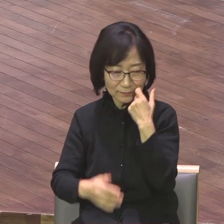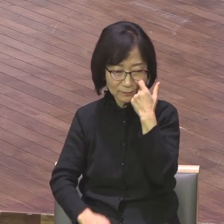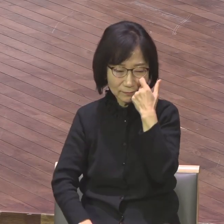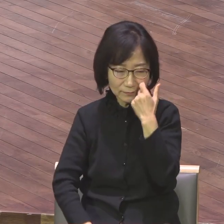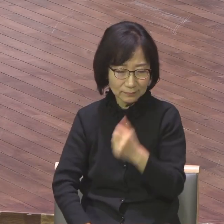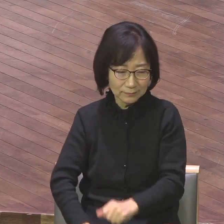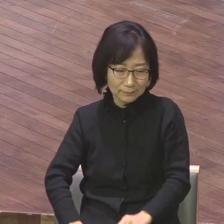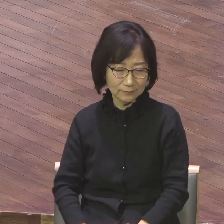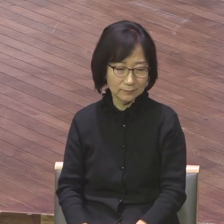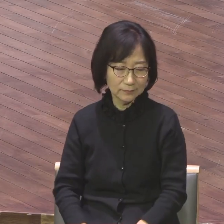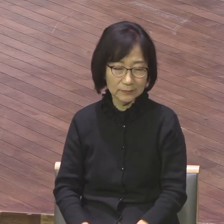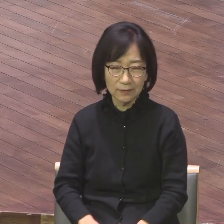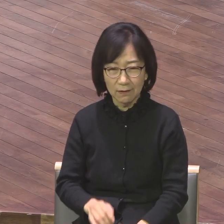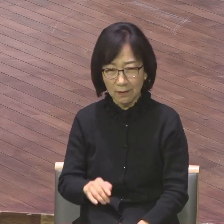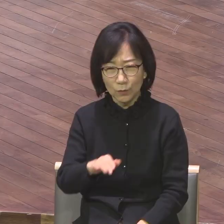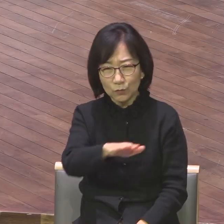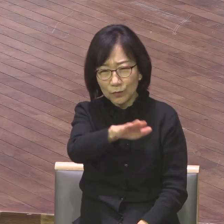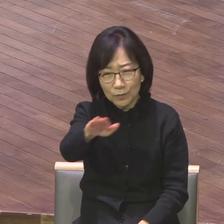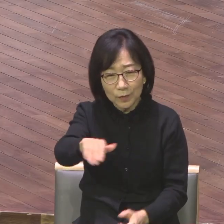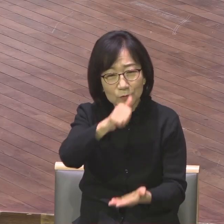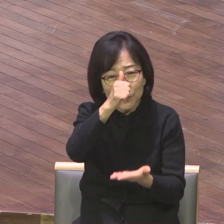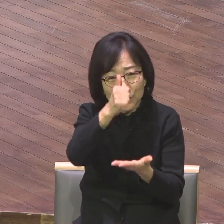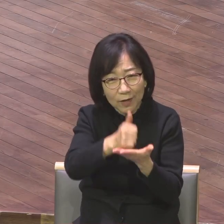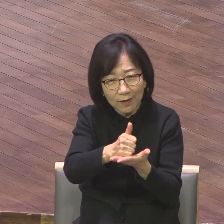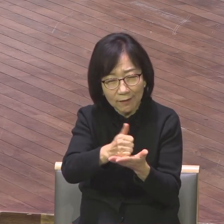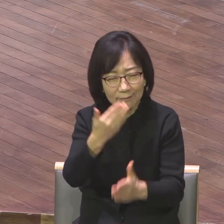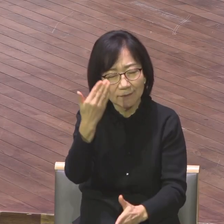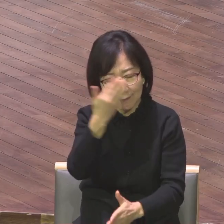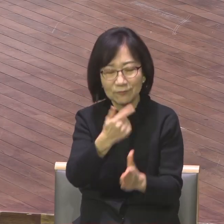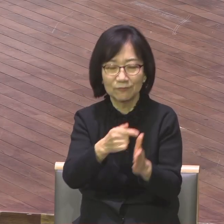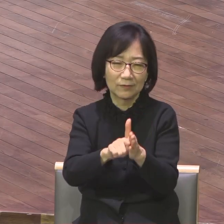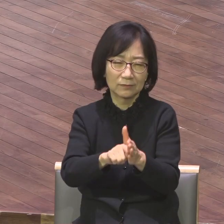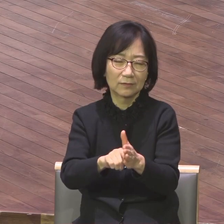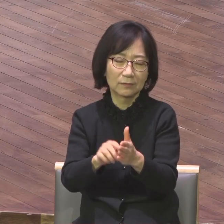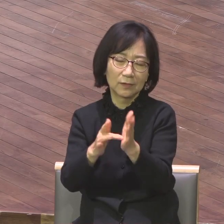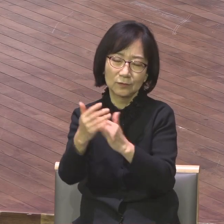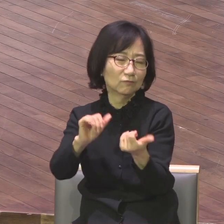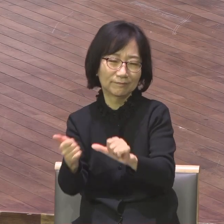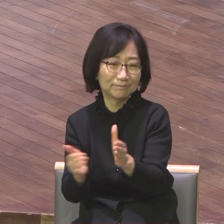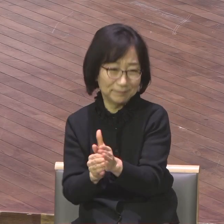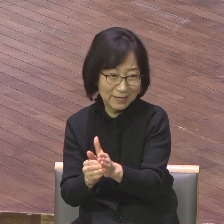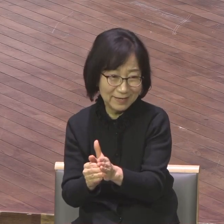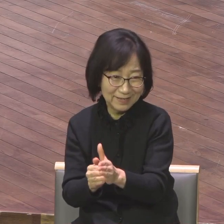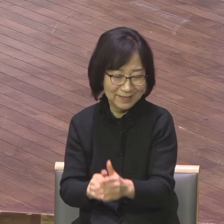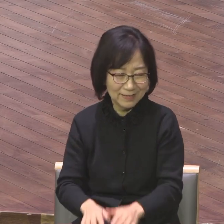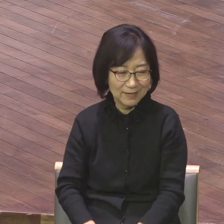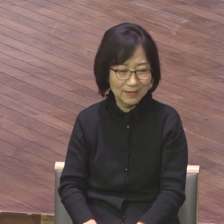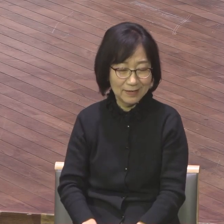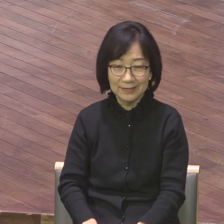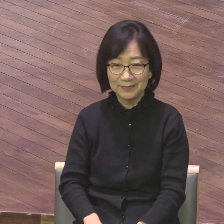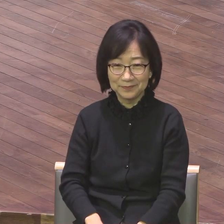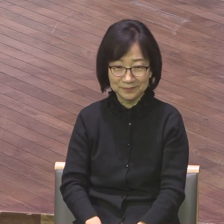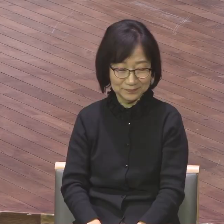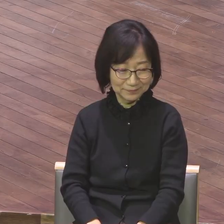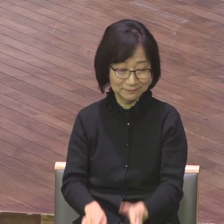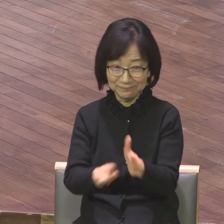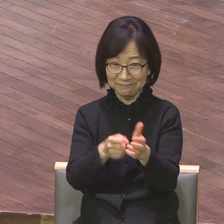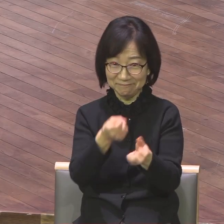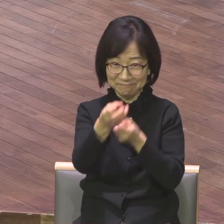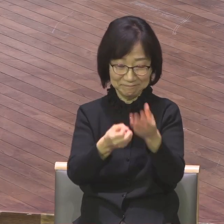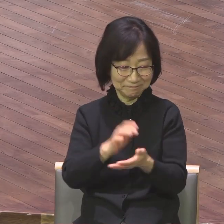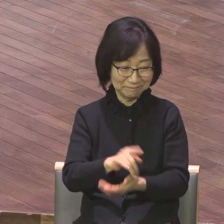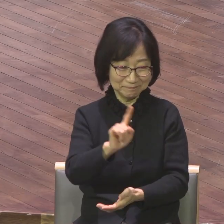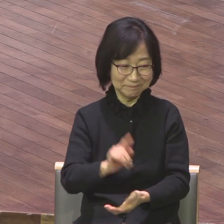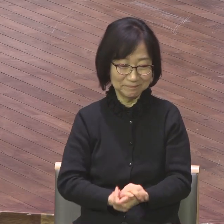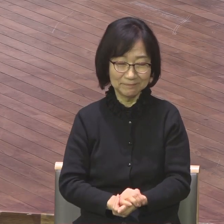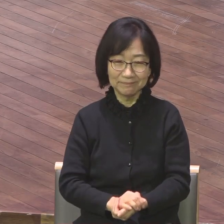죽임당한 어린 양 우리 죄를 다 씻었네. 은혜로운 찬양이었습니다. 신앙 고백합니다.